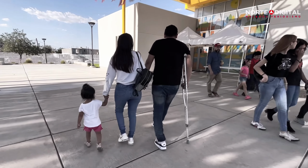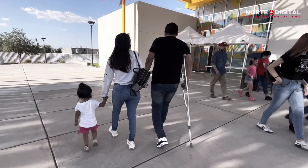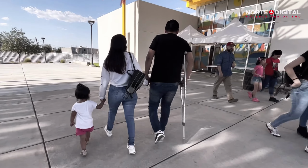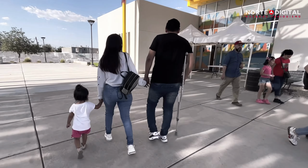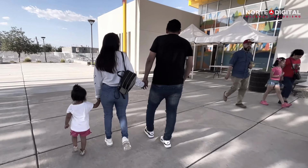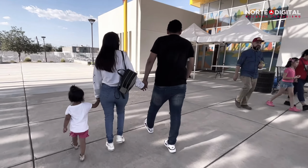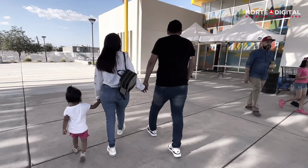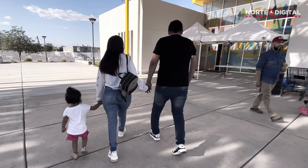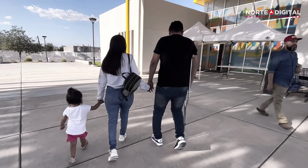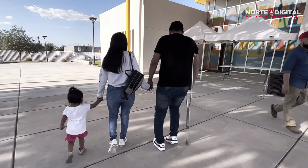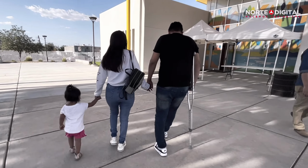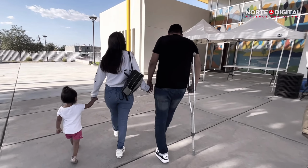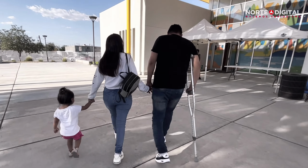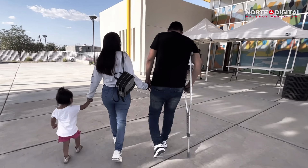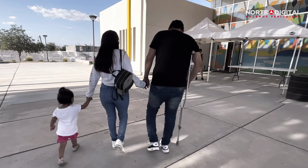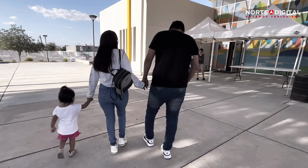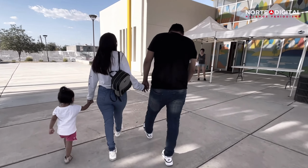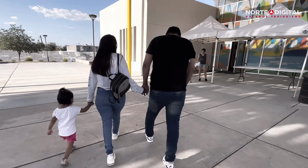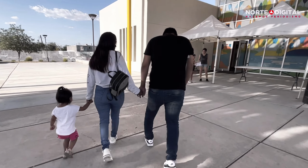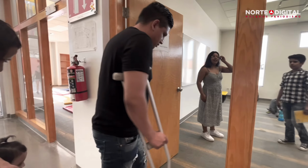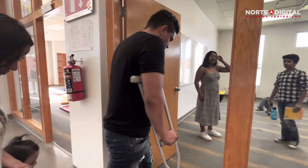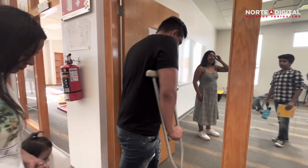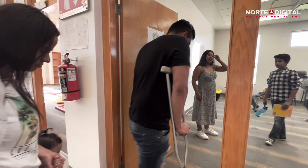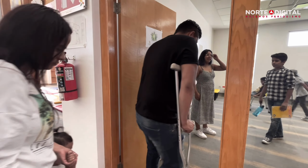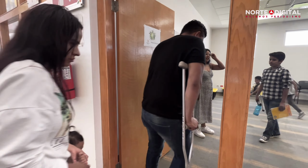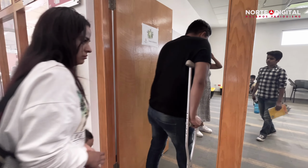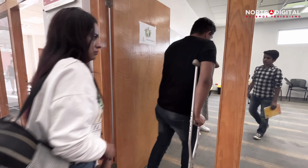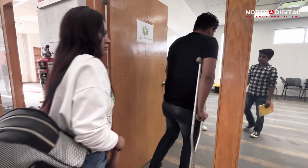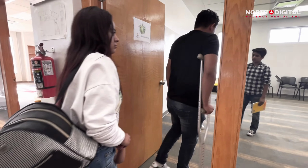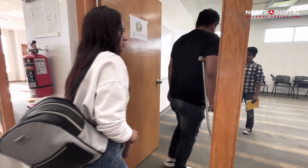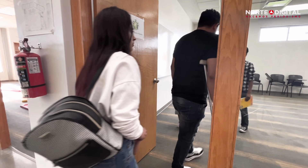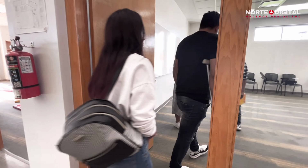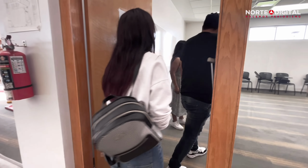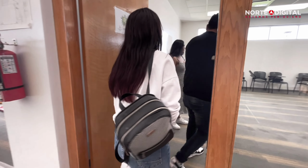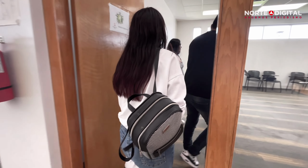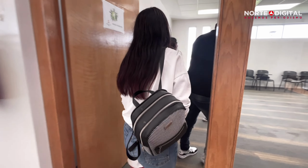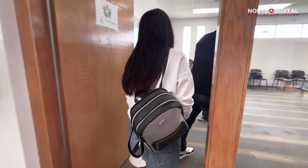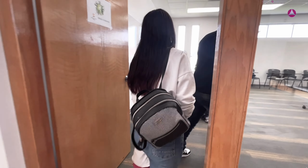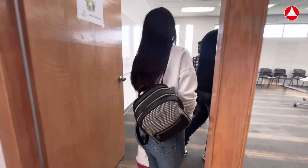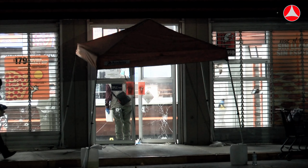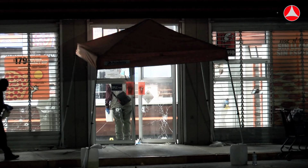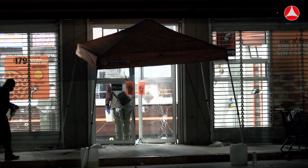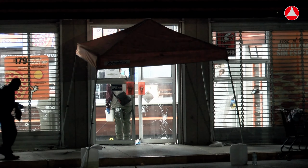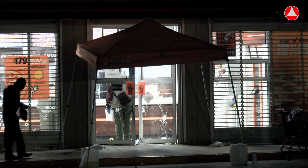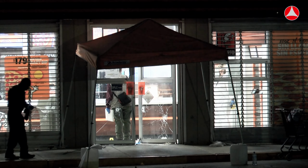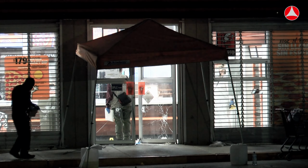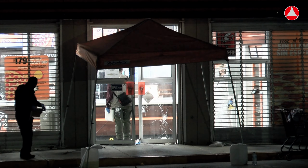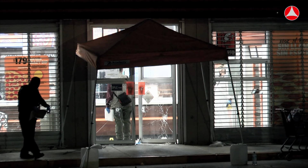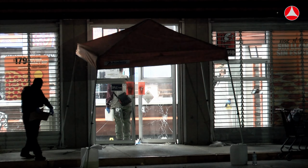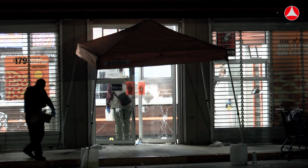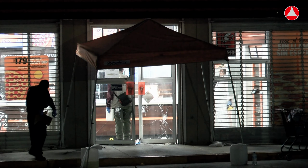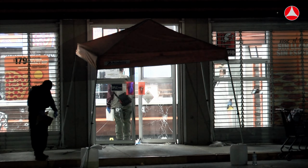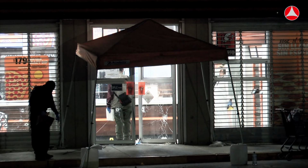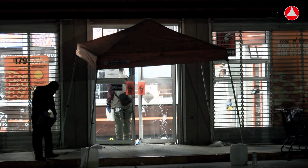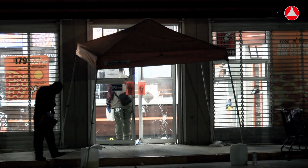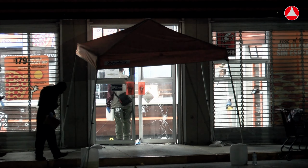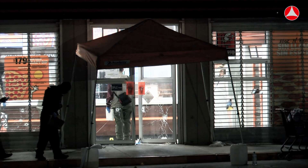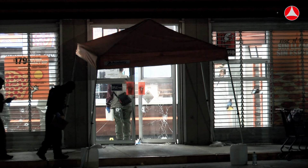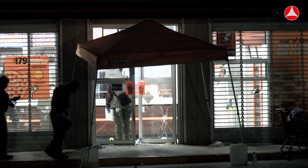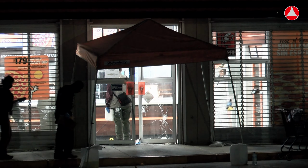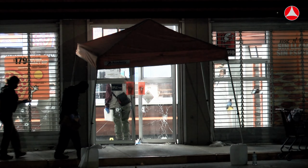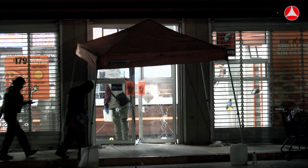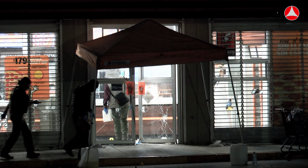ambos discapacitados del habla y del oído, se sobreponen poco a poco a la tragedia, cuando delincuentes decidieron atacar a